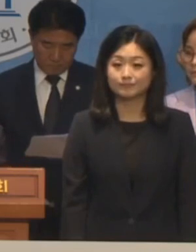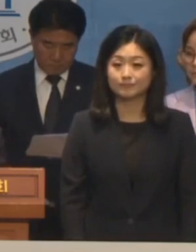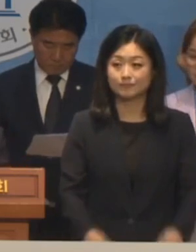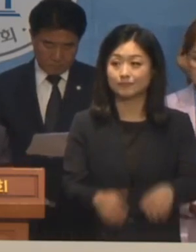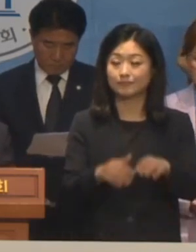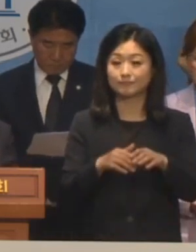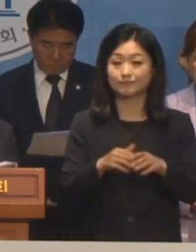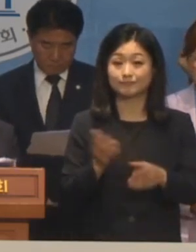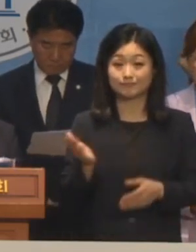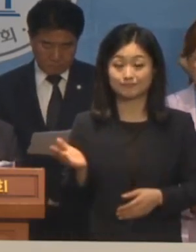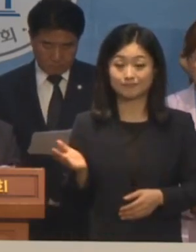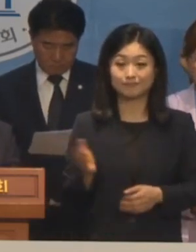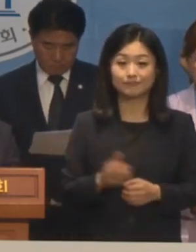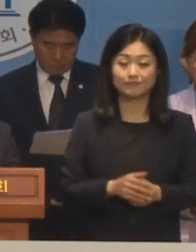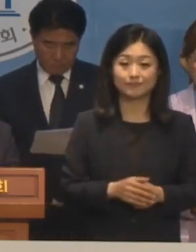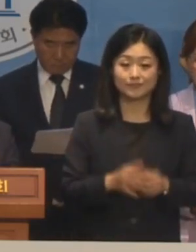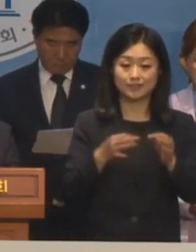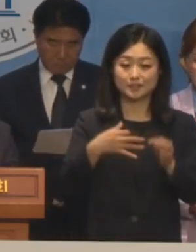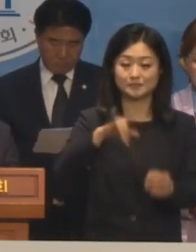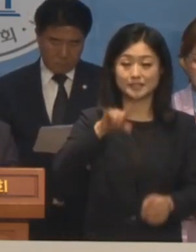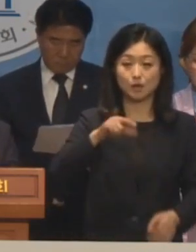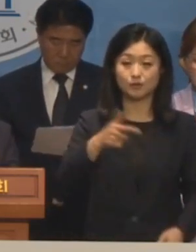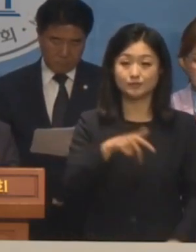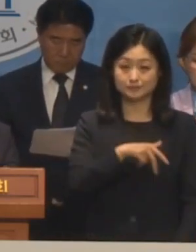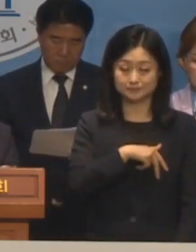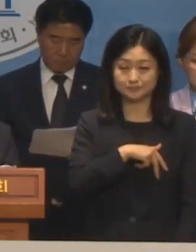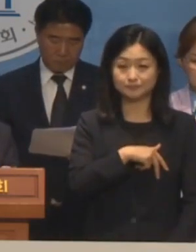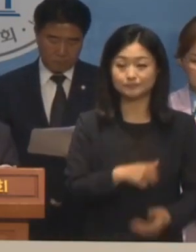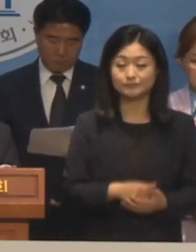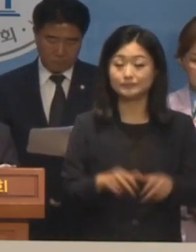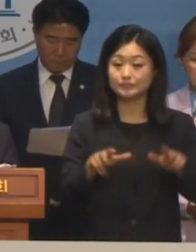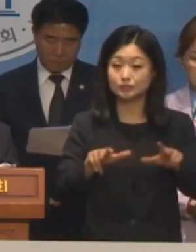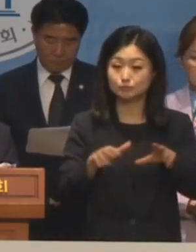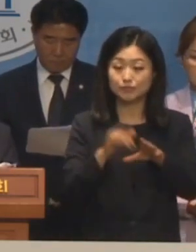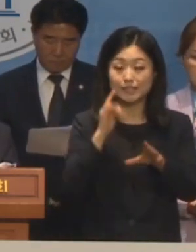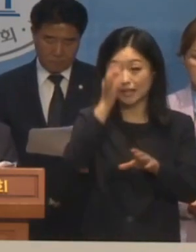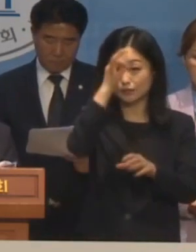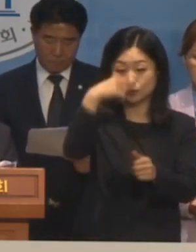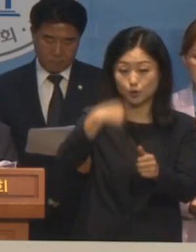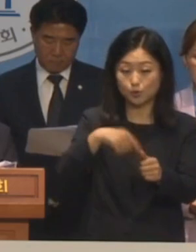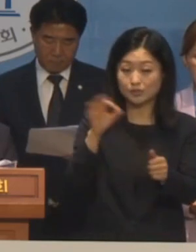문체위 소속 조국혁신당 김재원 의원입니다. 현행